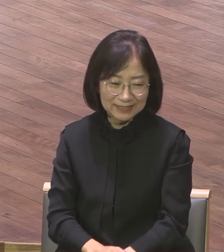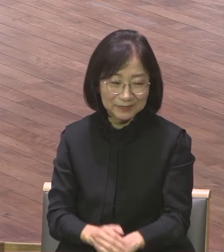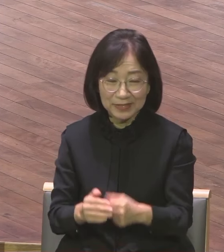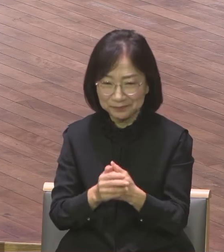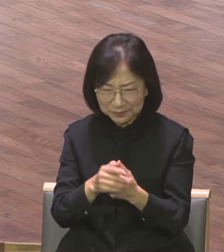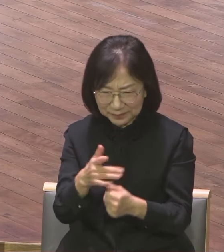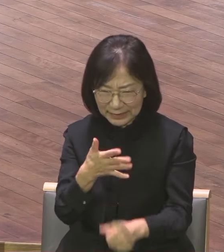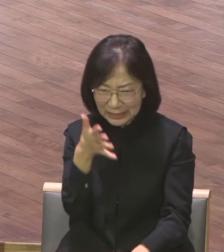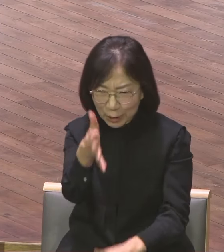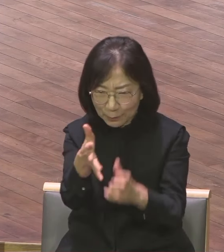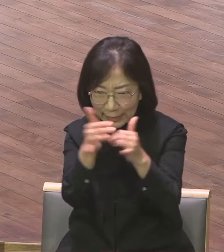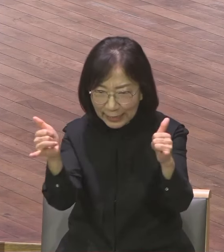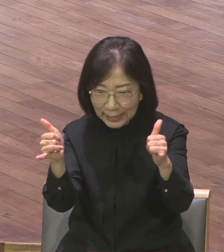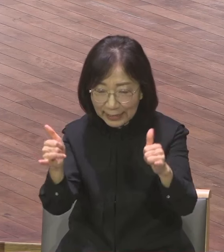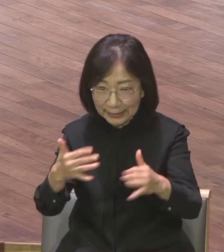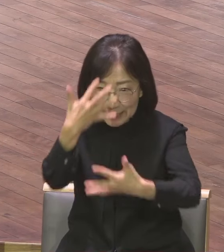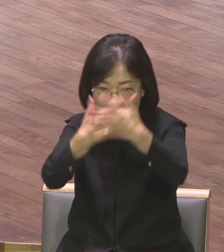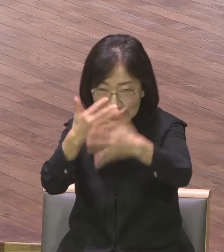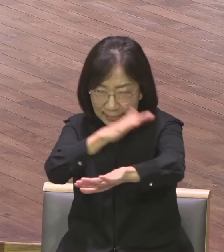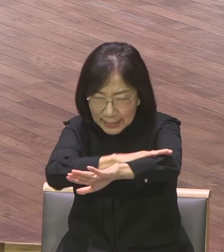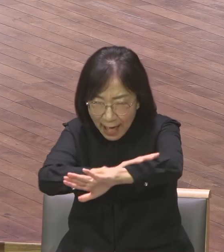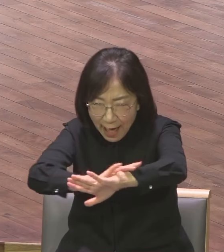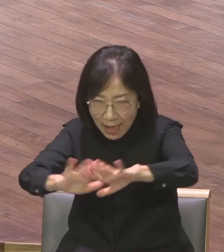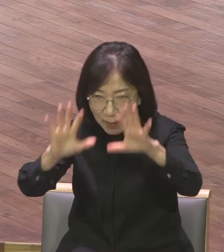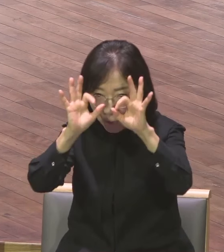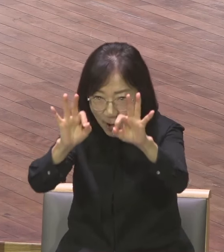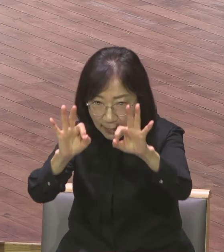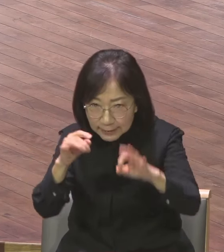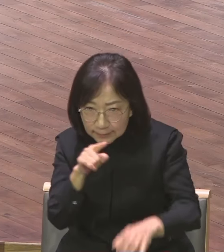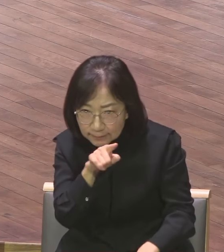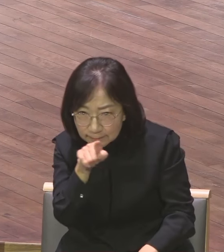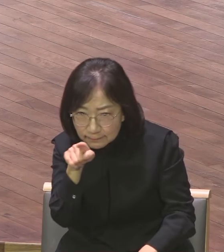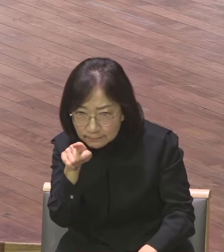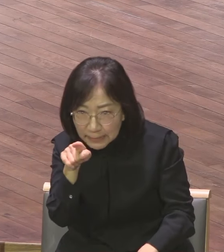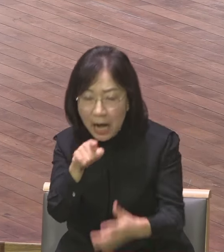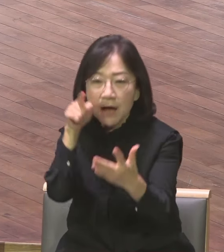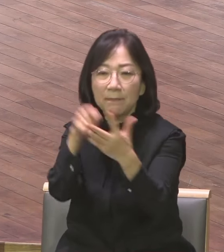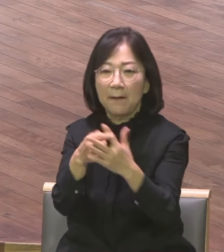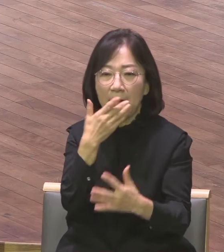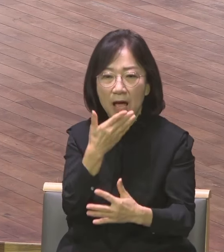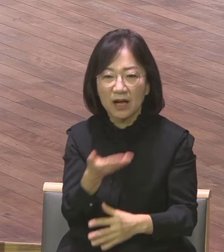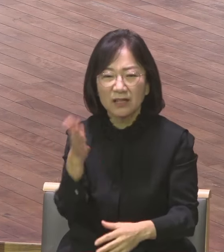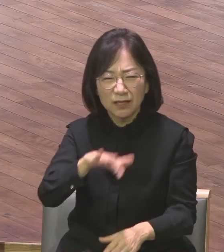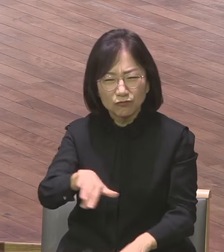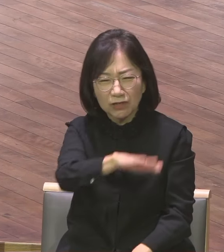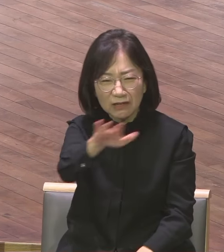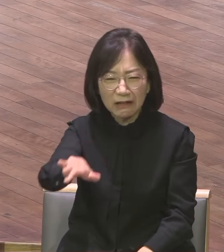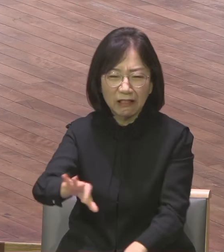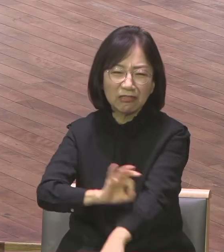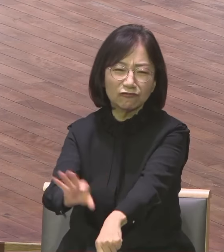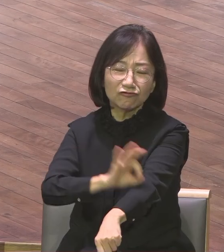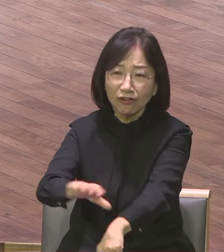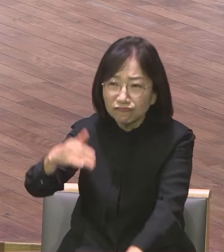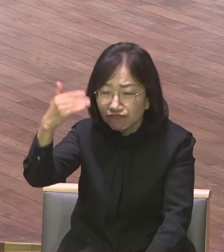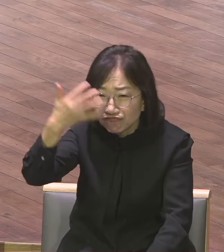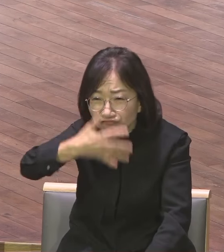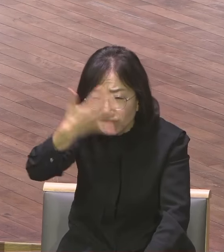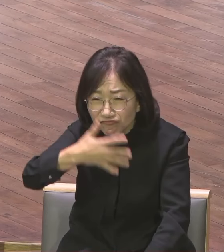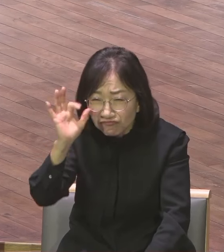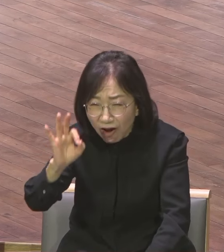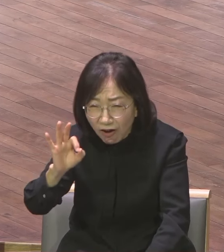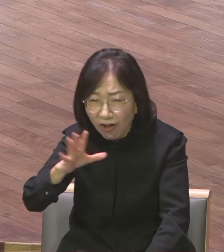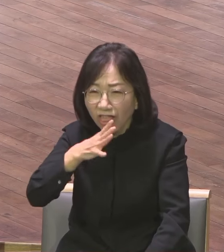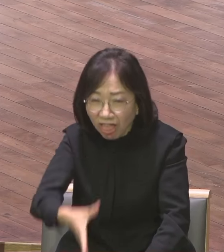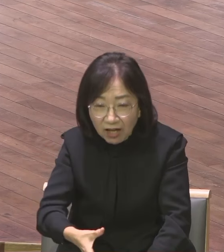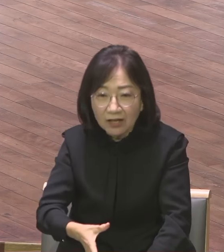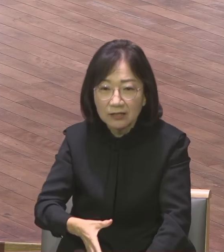보면 가짜 진짜 알 수 있대요. 자세히 보면. 근데 우리가 어떻게 자세히 봅니까? 대강 보지. 바본들 뭘